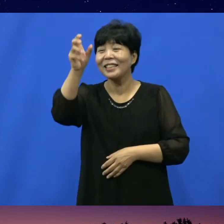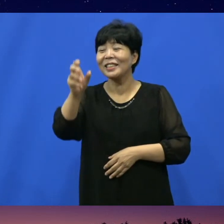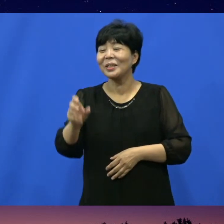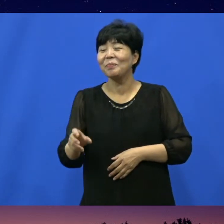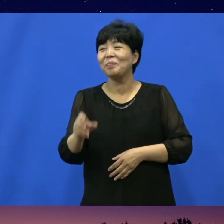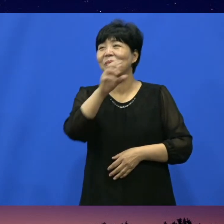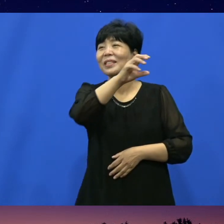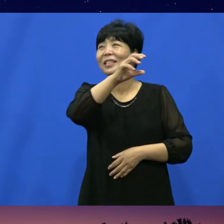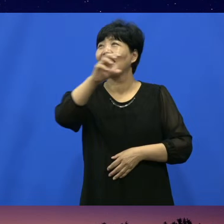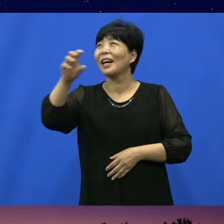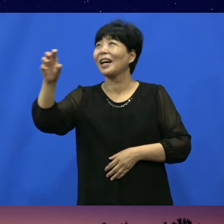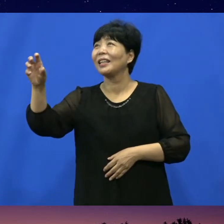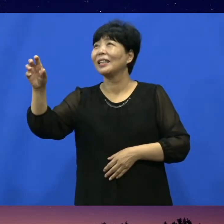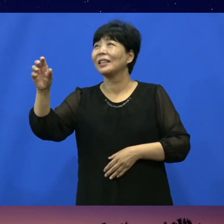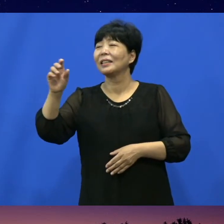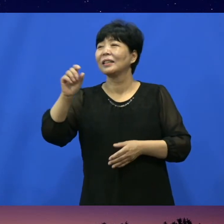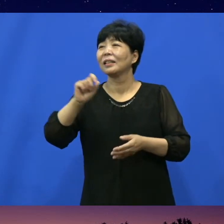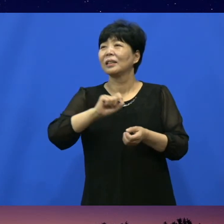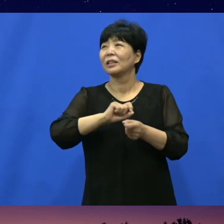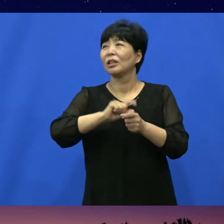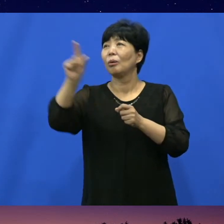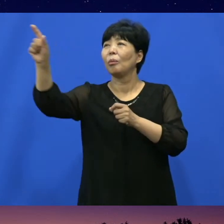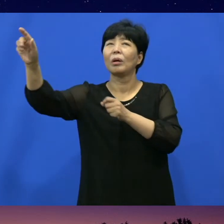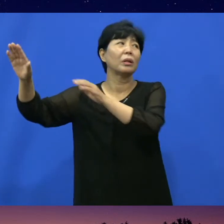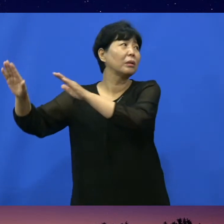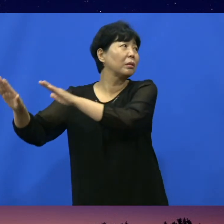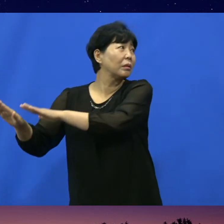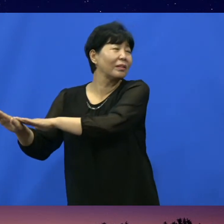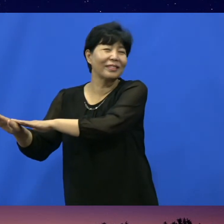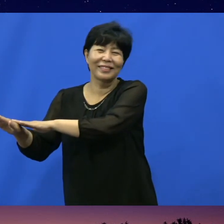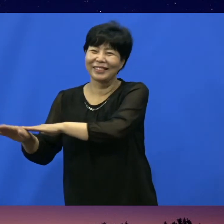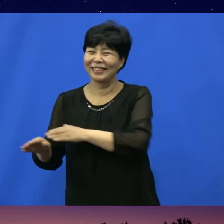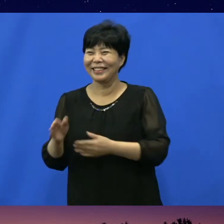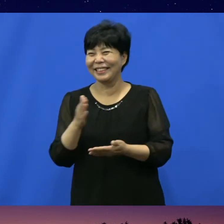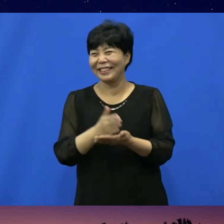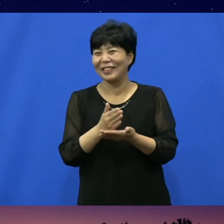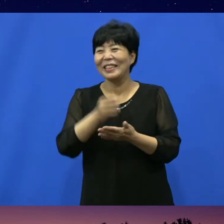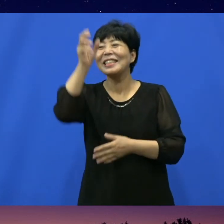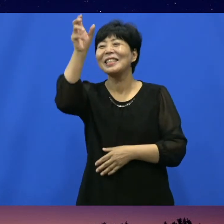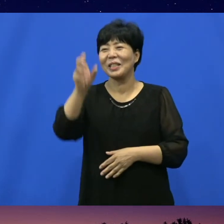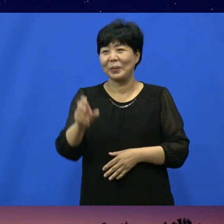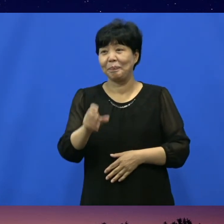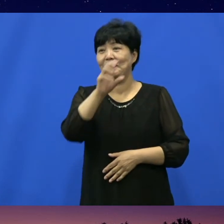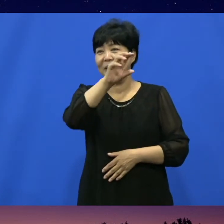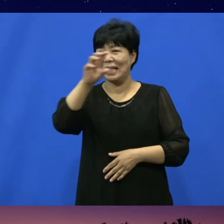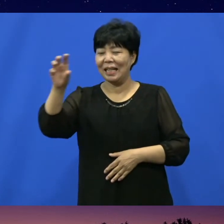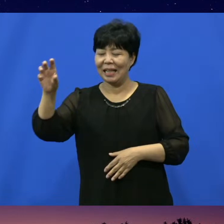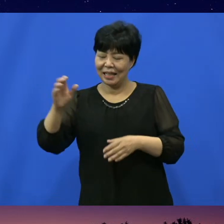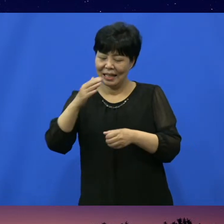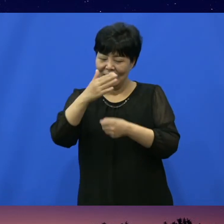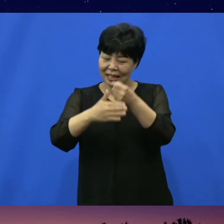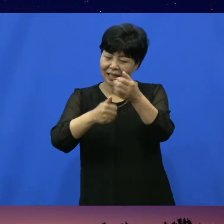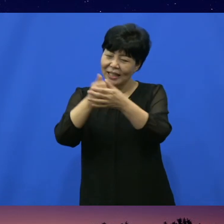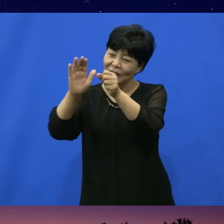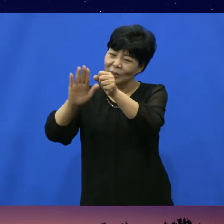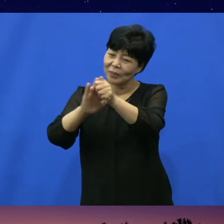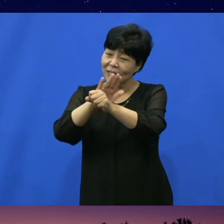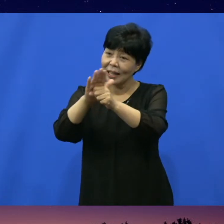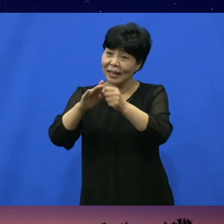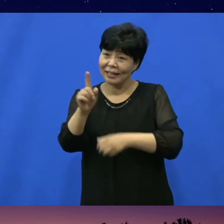십자가는 저 멀리 뭐 있네 뭐 이런. 여러분 십자가예요. 하나님의 사랑이